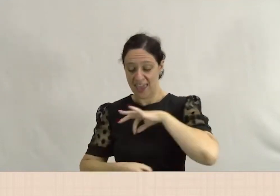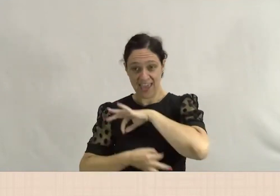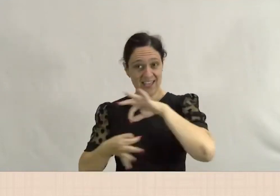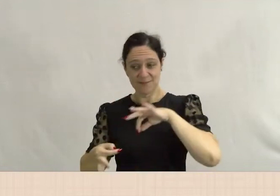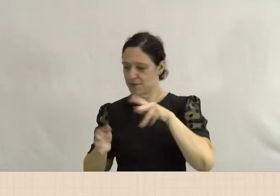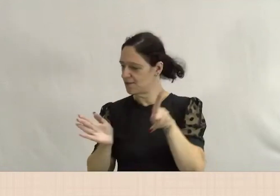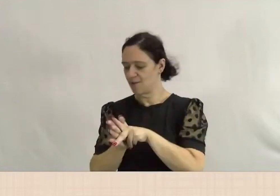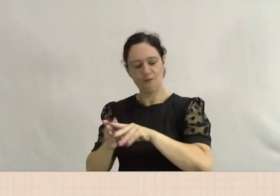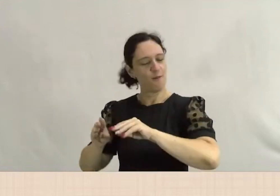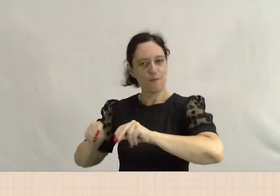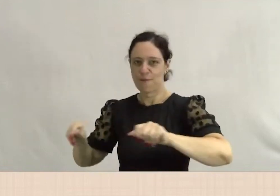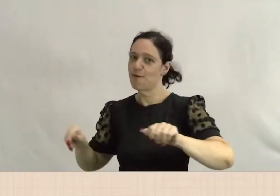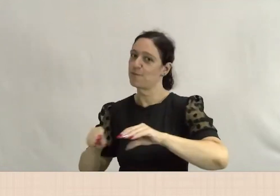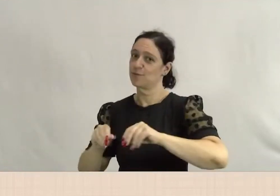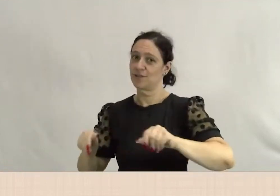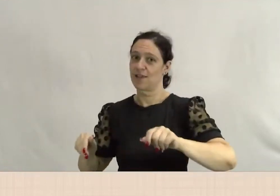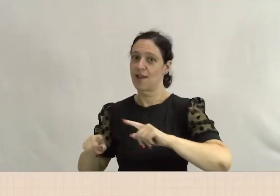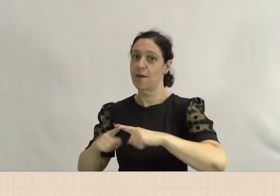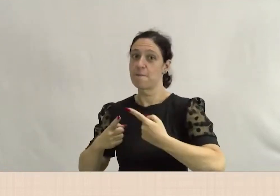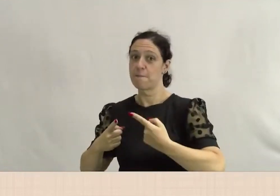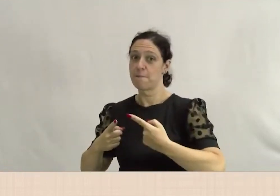a essa terra,